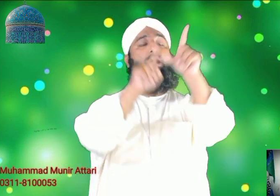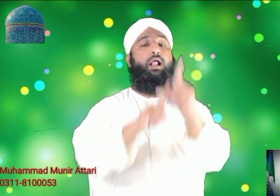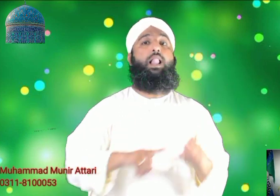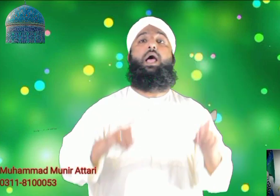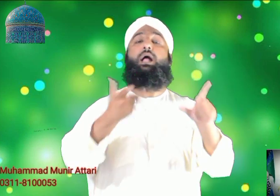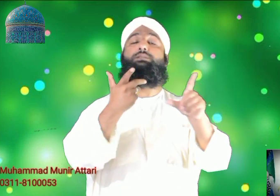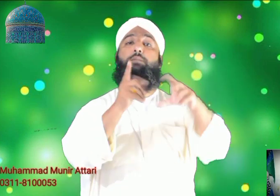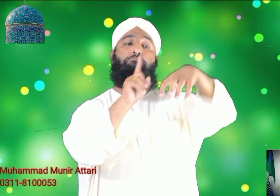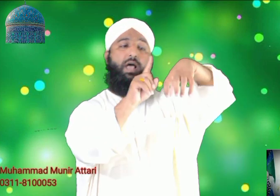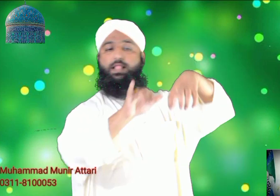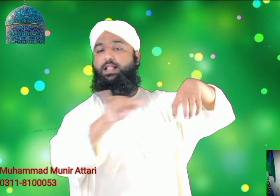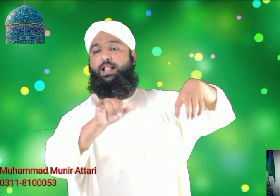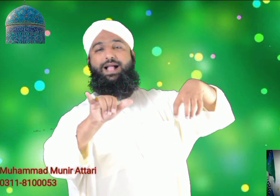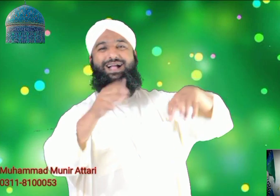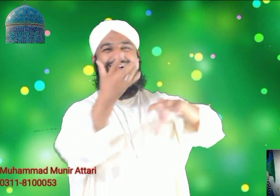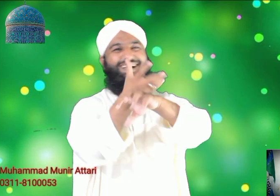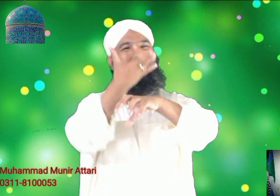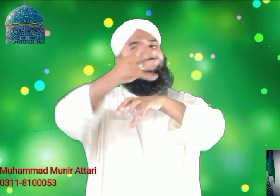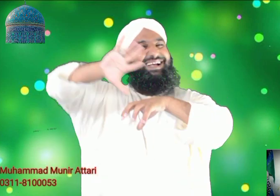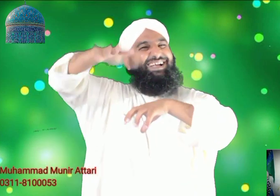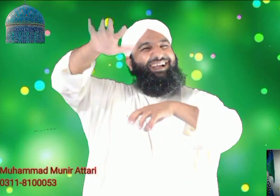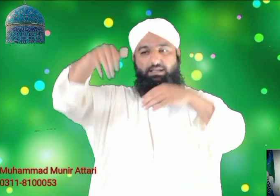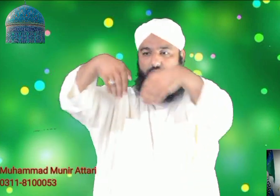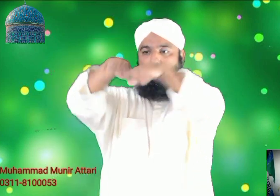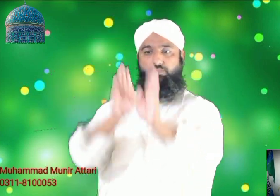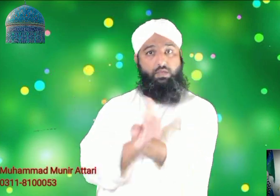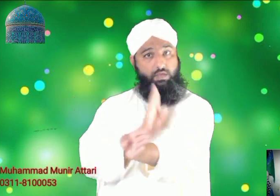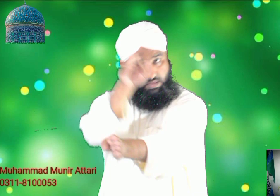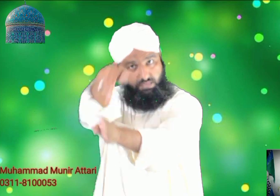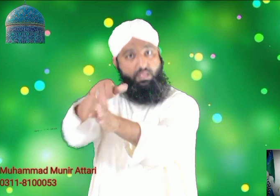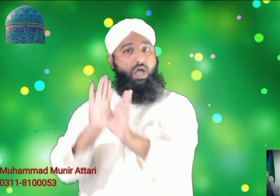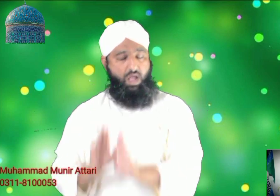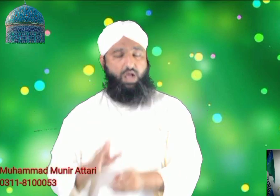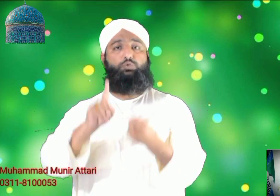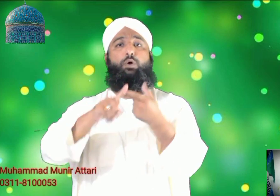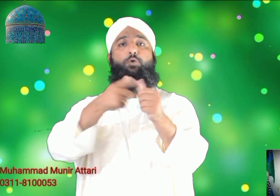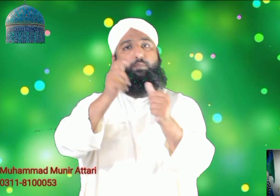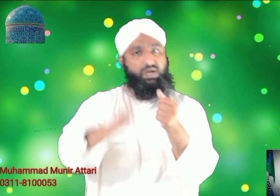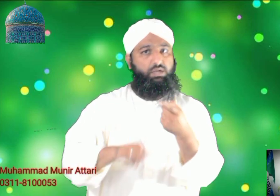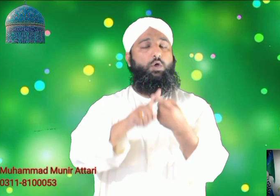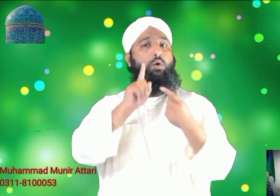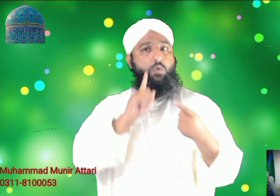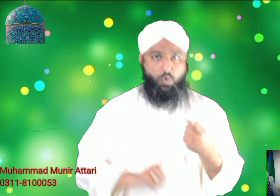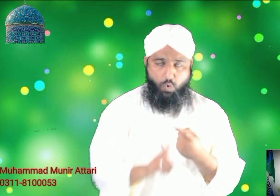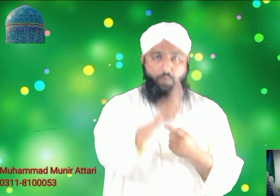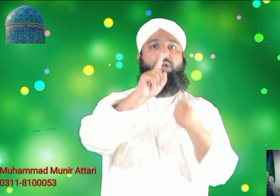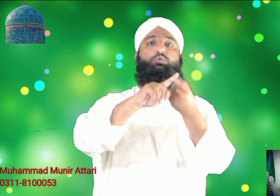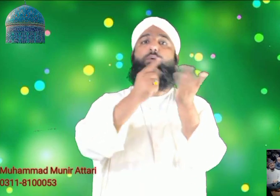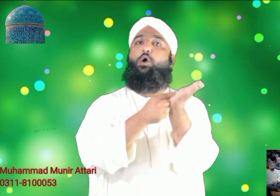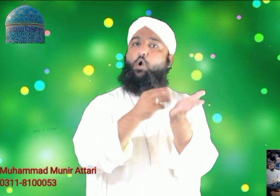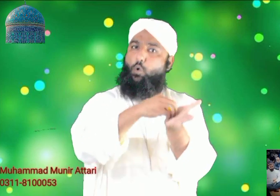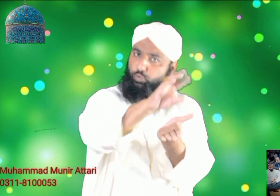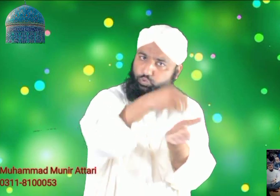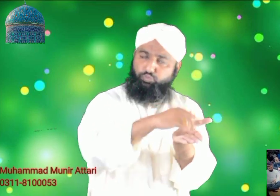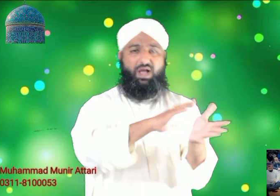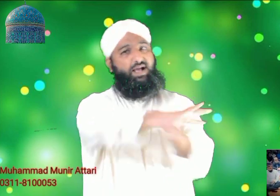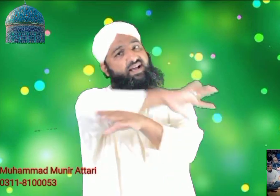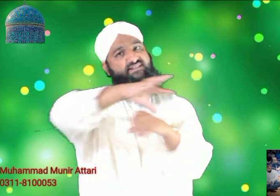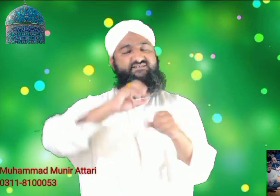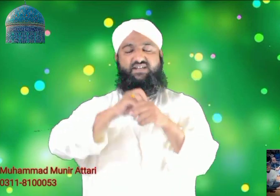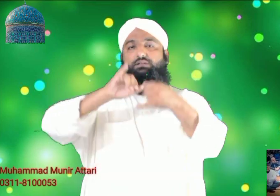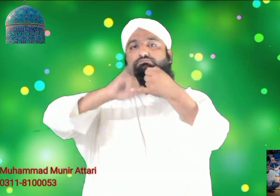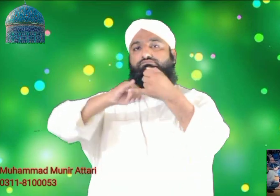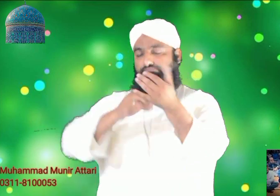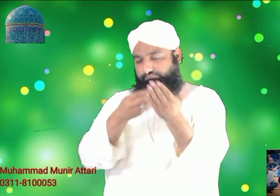تشریف لے جاتے تھے. حضرت ابو بکر صدیق، حضرت عمر، حضرت عثمان کا بھی یہ معمول تھا. اور حضرت سعد بن ابی وقاص تو ایک اور